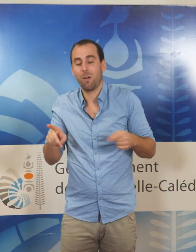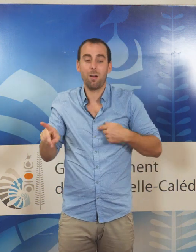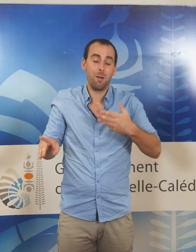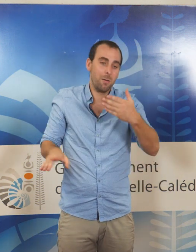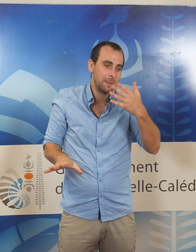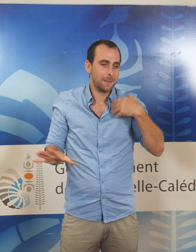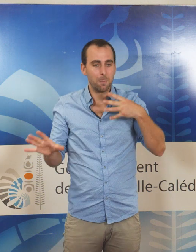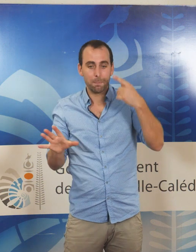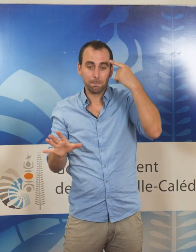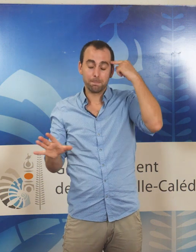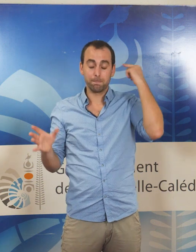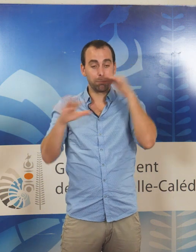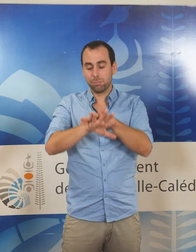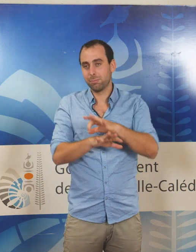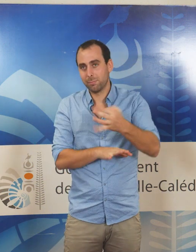Il y a eu une première interprétation